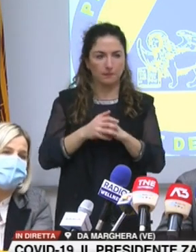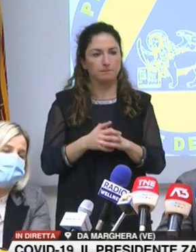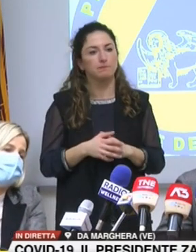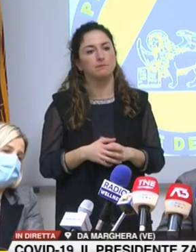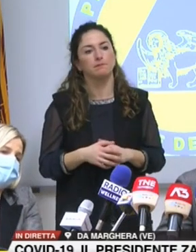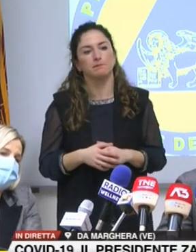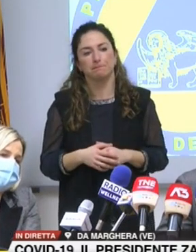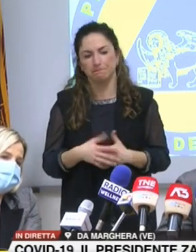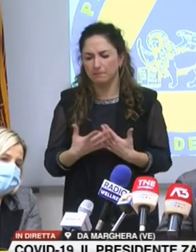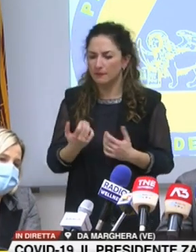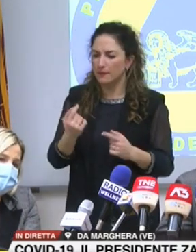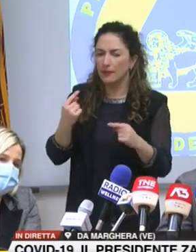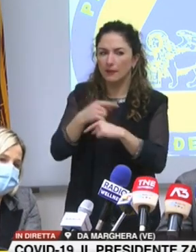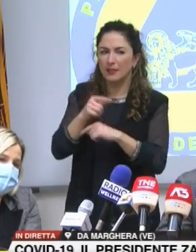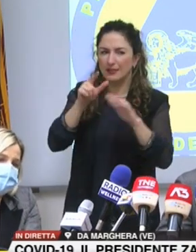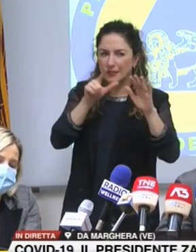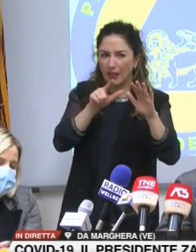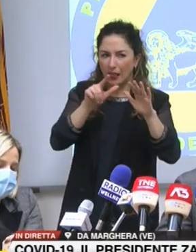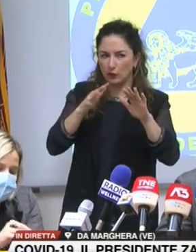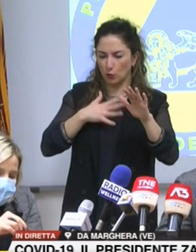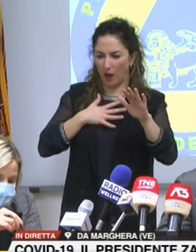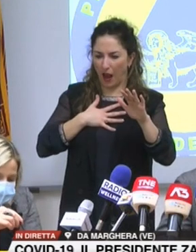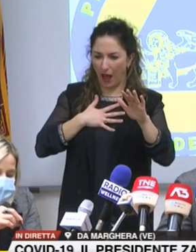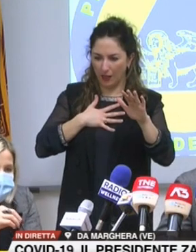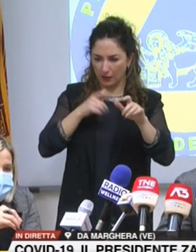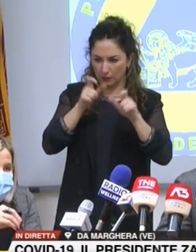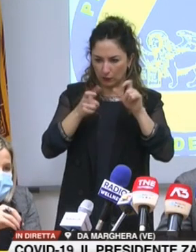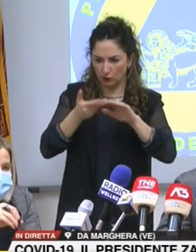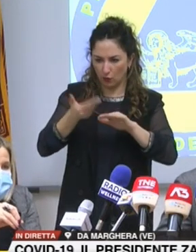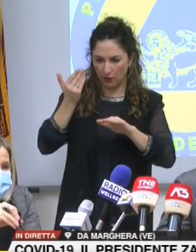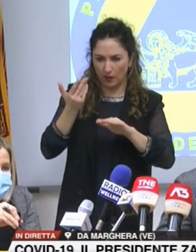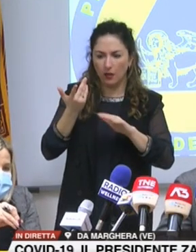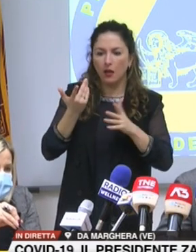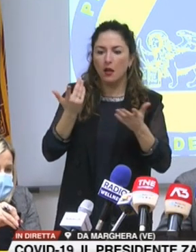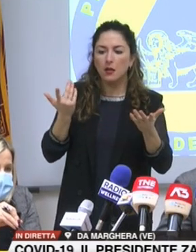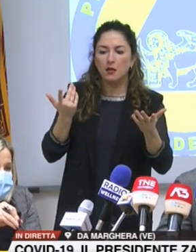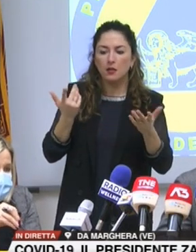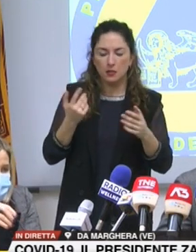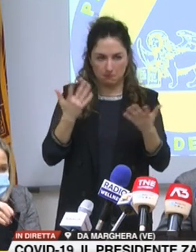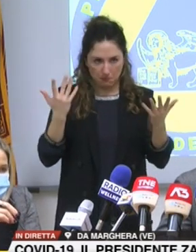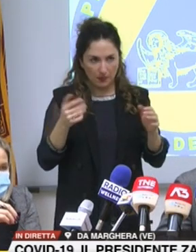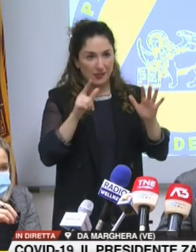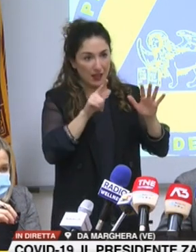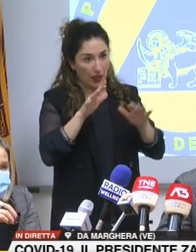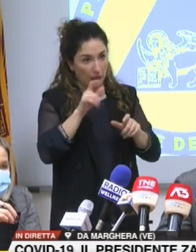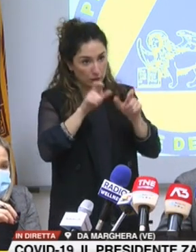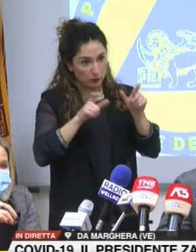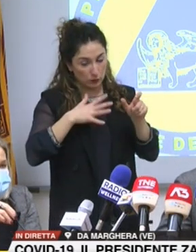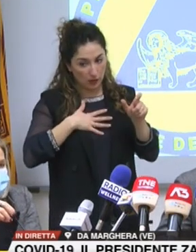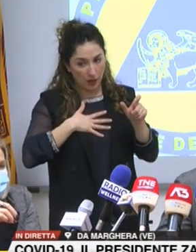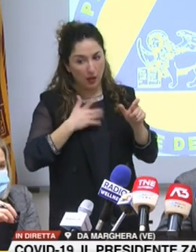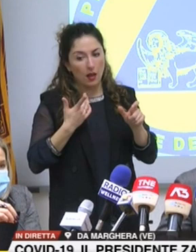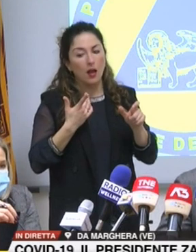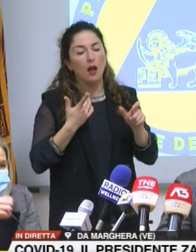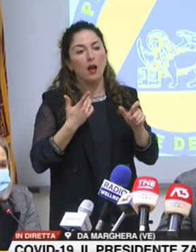Invece, mi scusi assessore, i 75 anni? I 75 anni arriveranno dopo che noi avremo